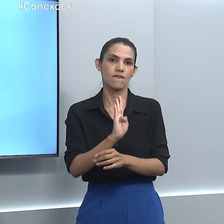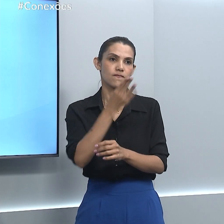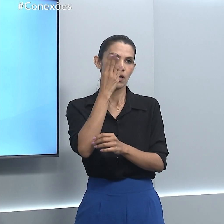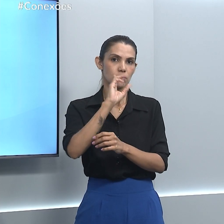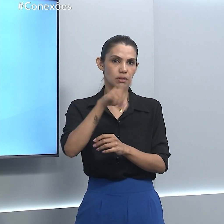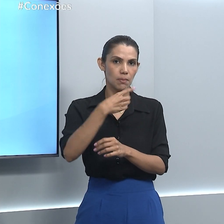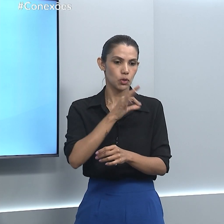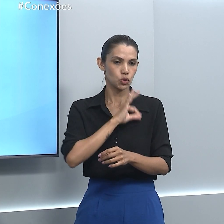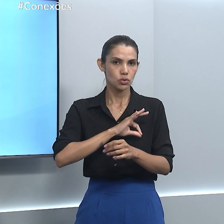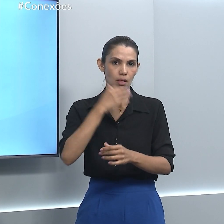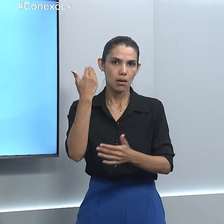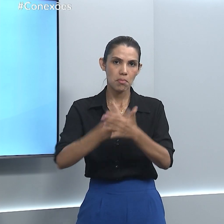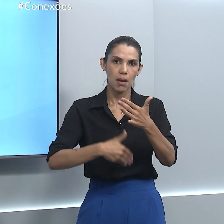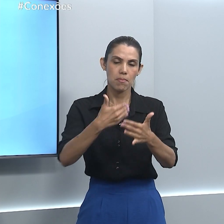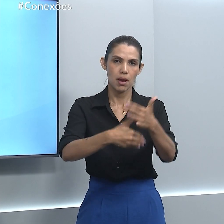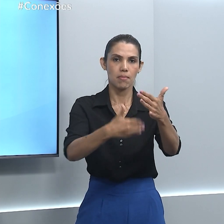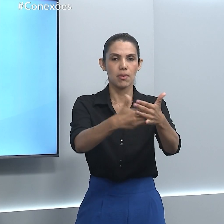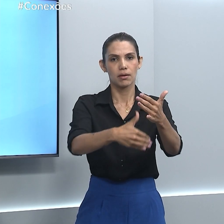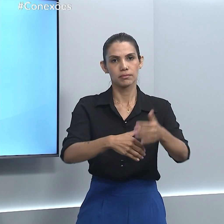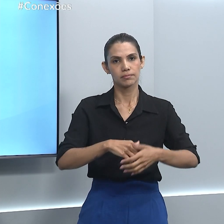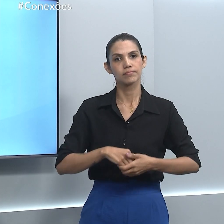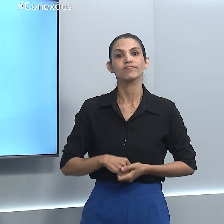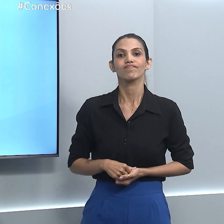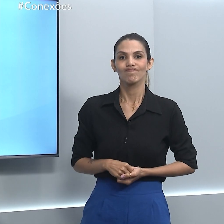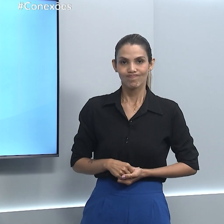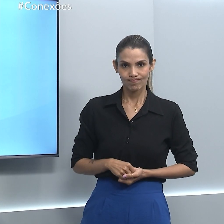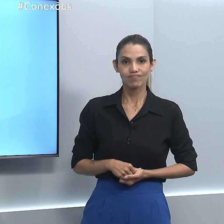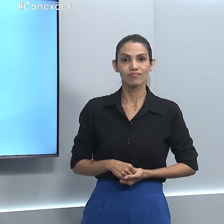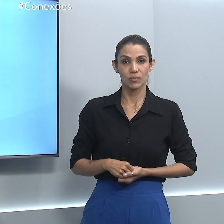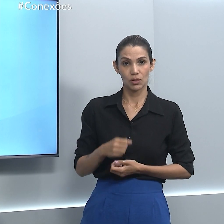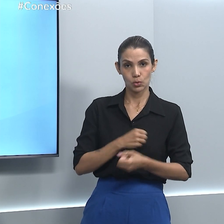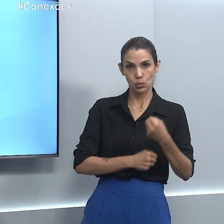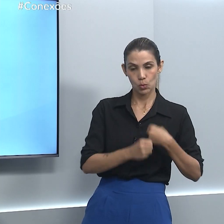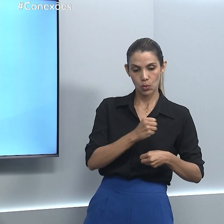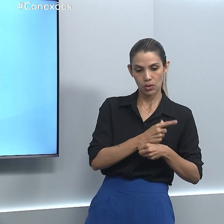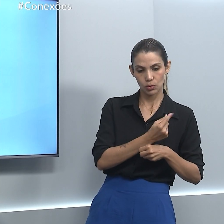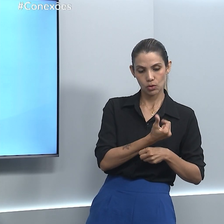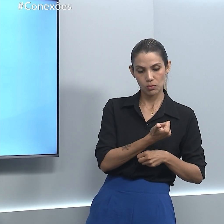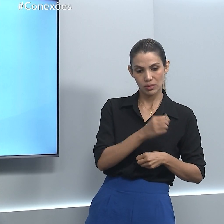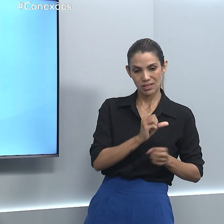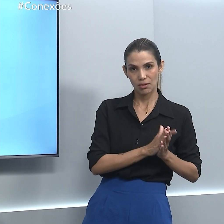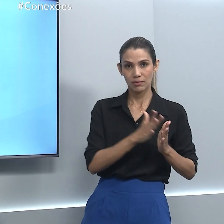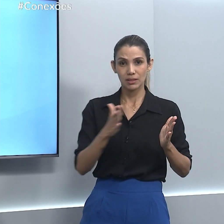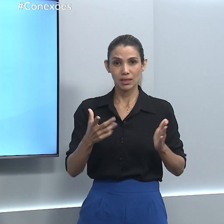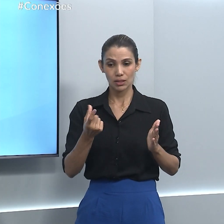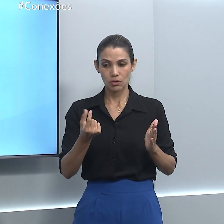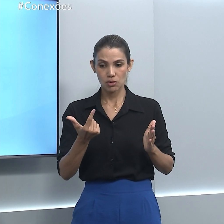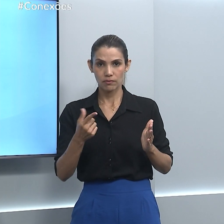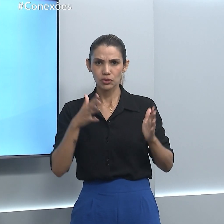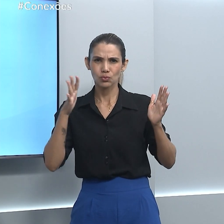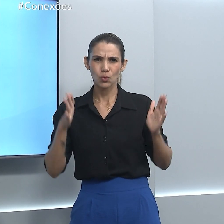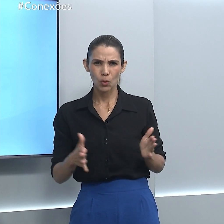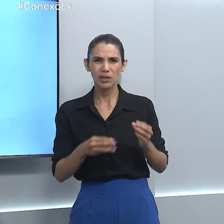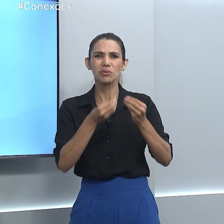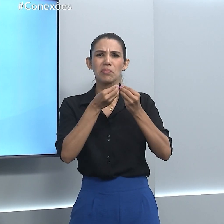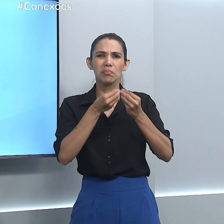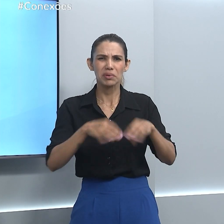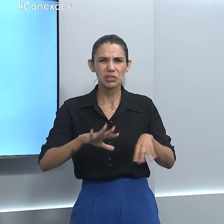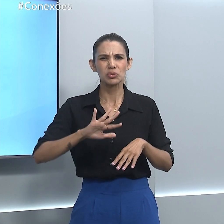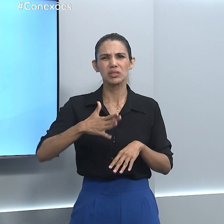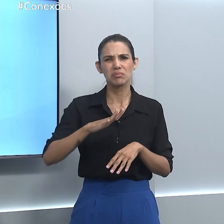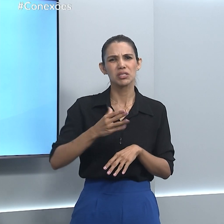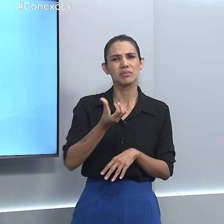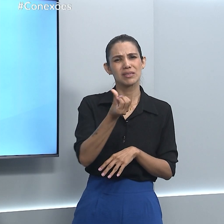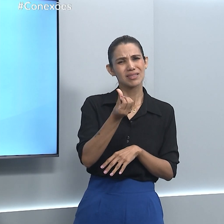mensalidades desses benefícios. O prejuízo entre 2019 e 2024 pode superar